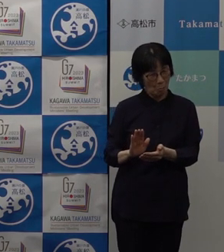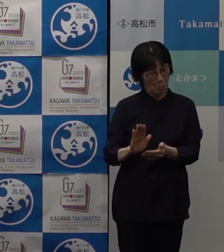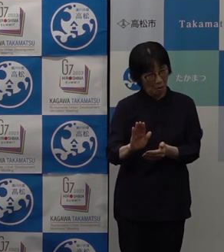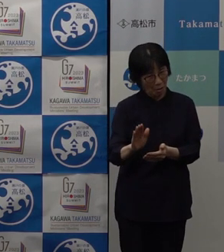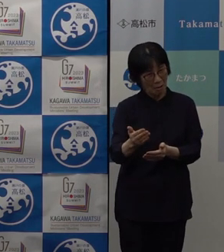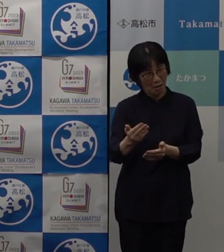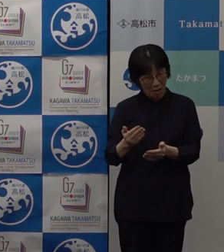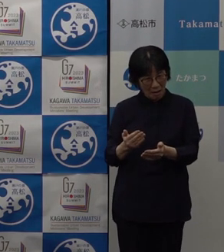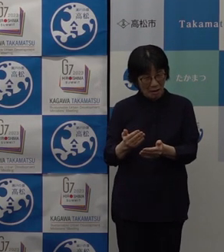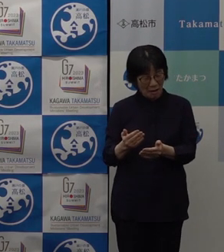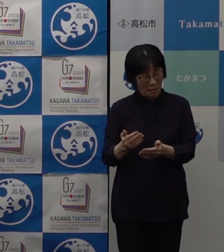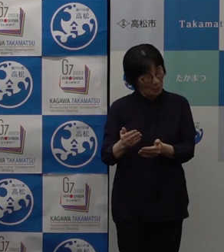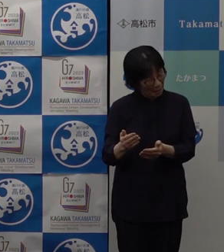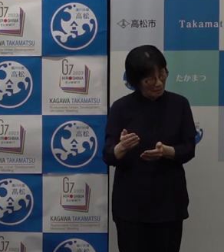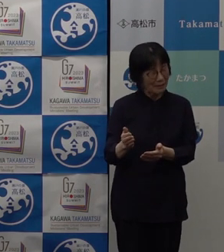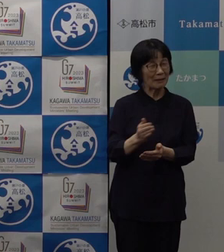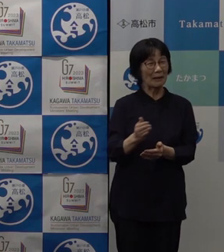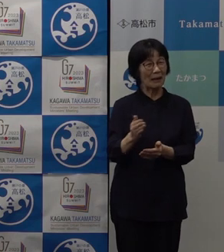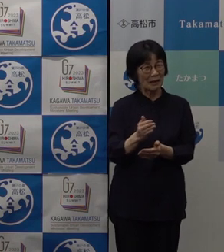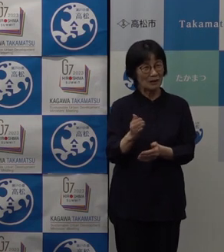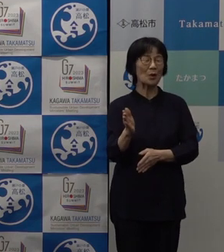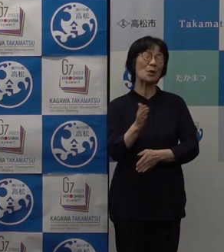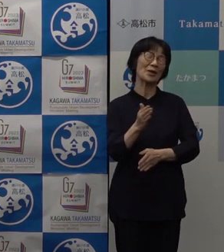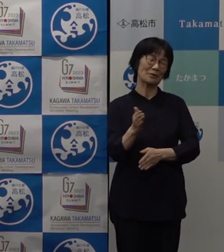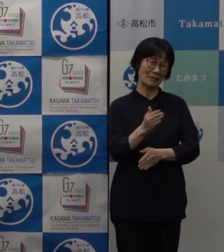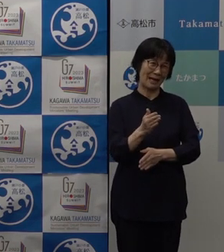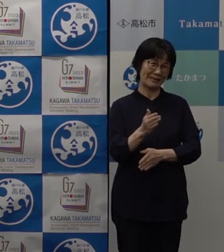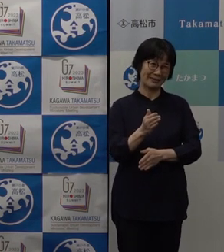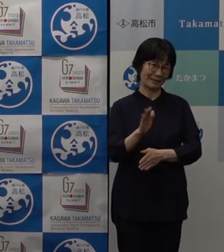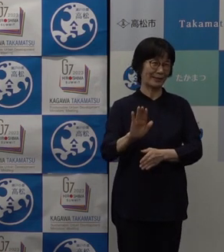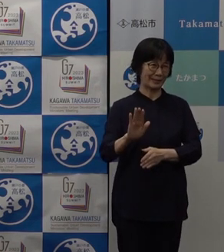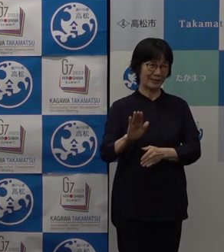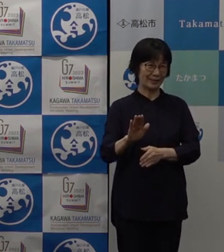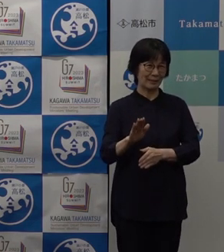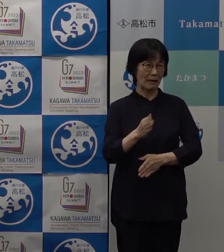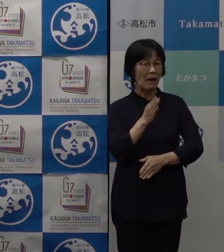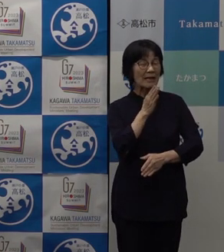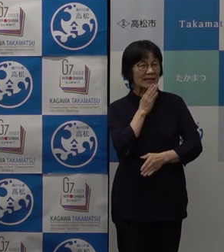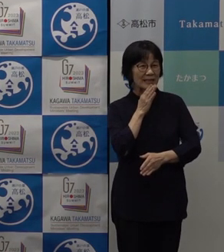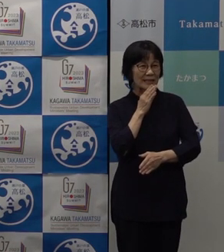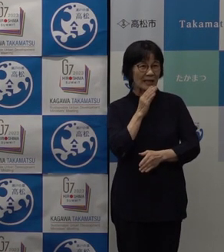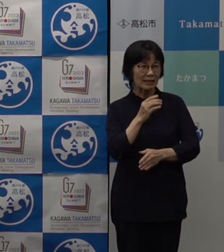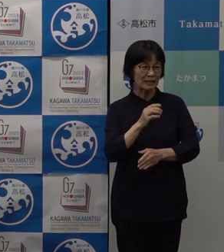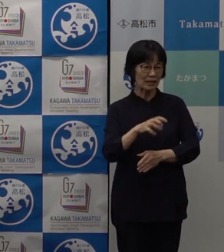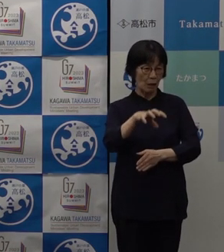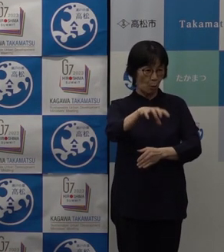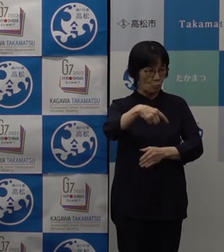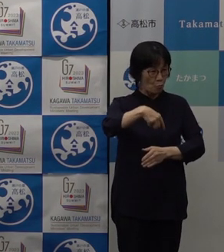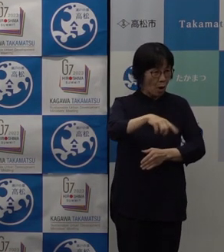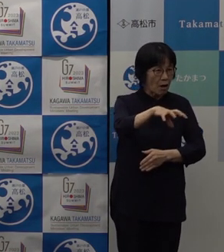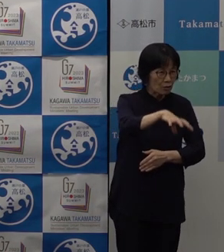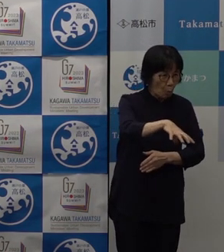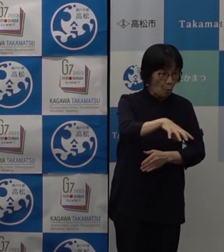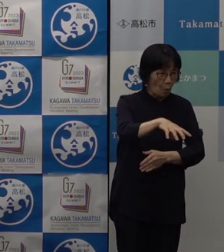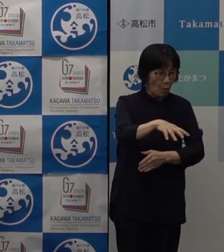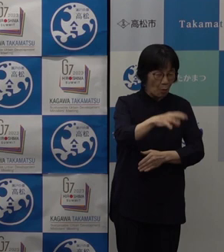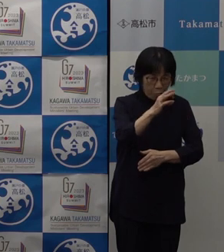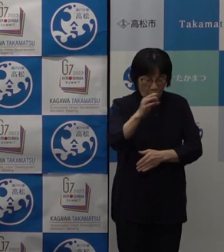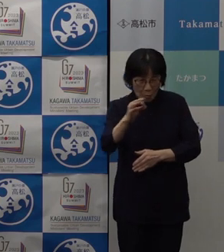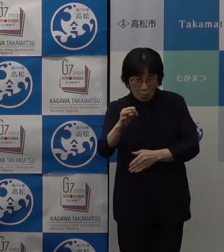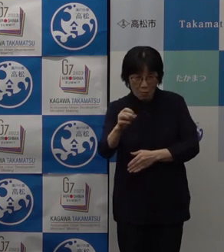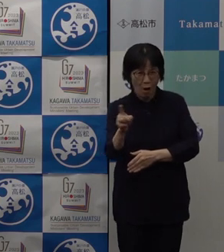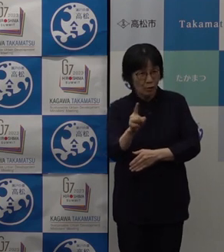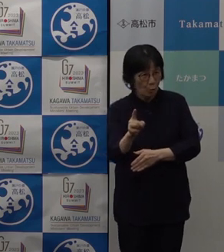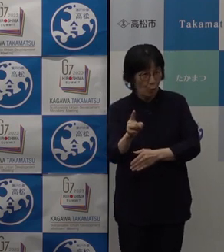るいは目線を変えたりして、そのぐらいの動かしはしましたけれども、実際にどこへ行ってきちっと行って探索してどうなってるか